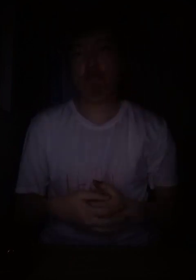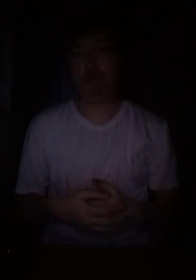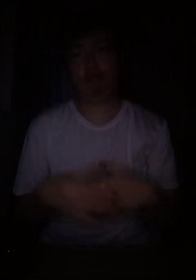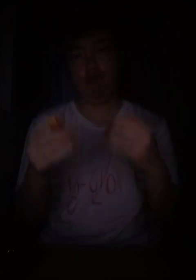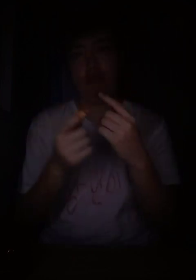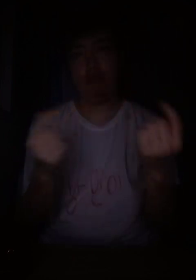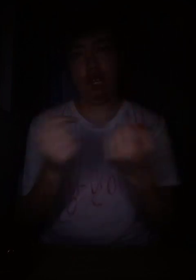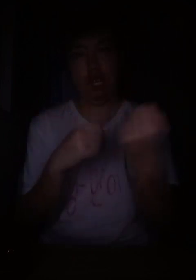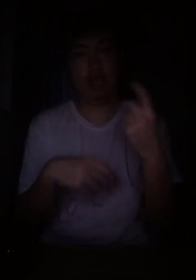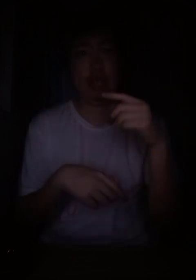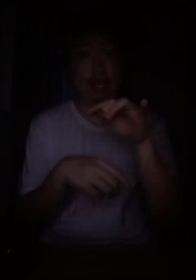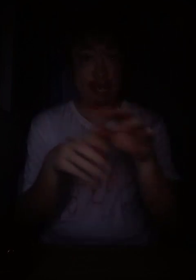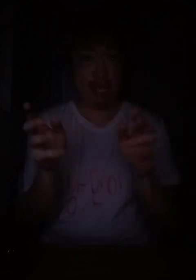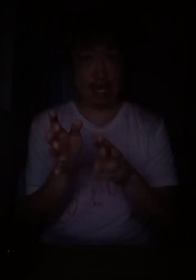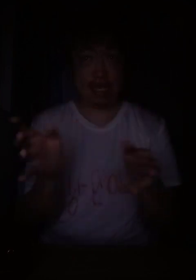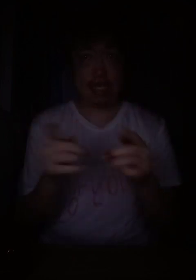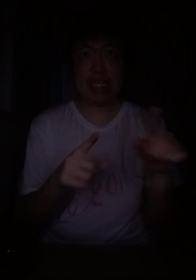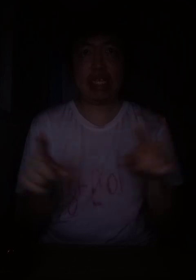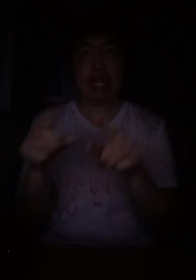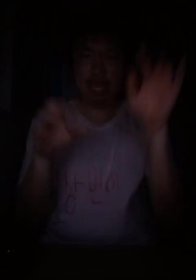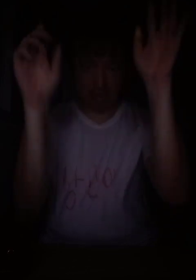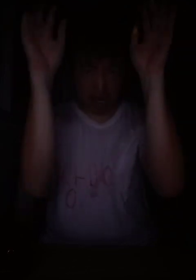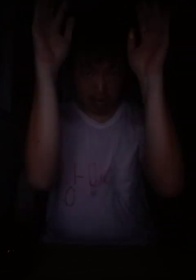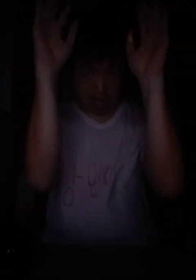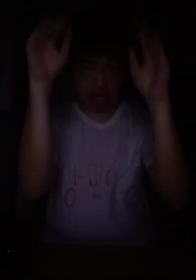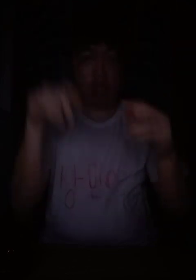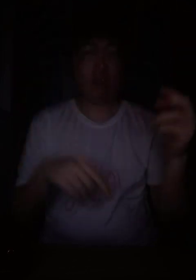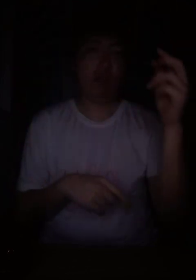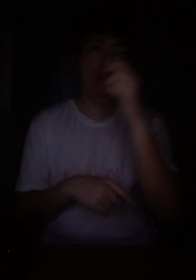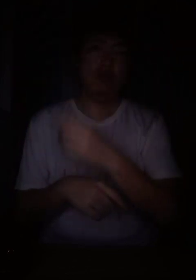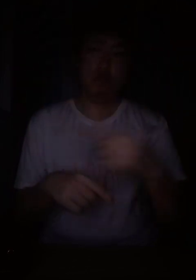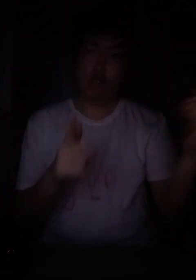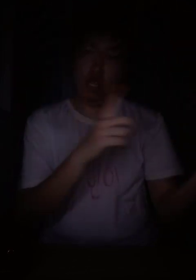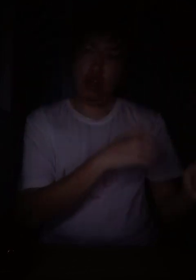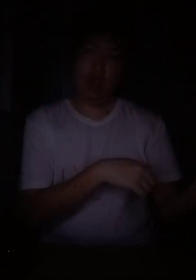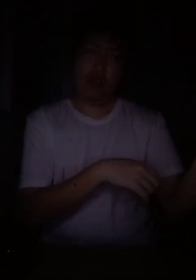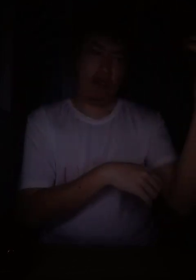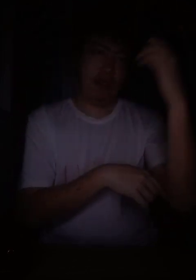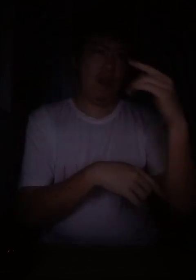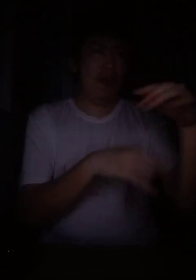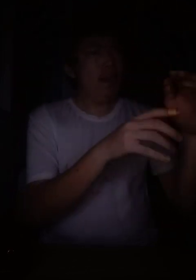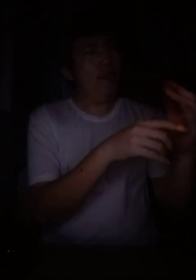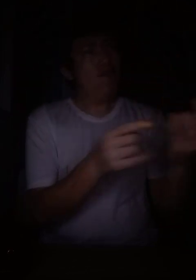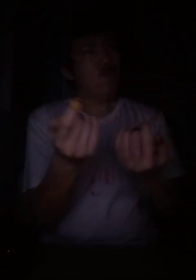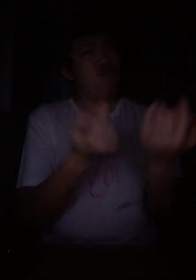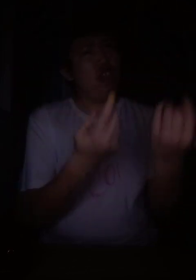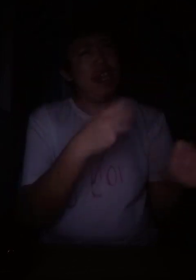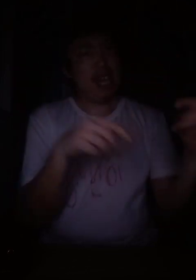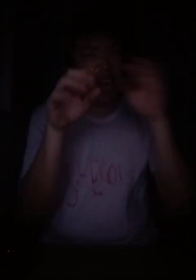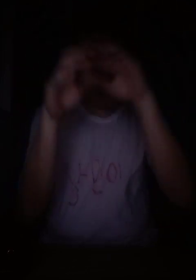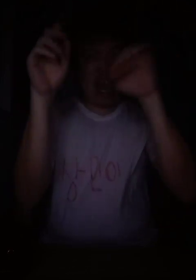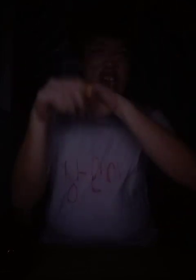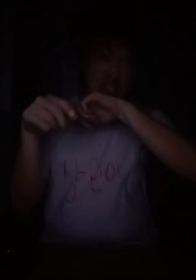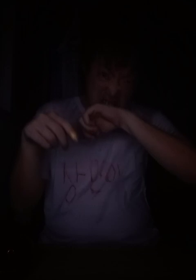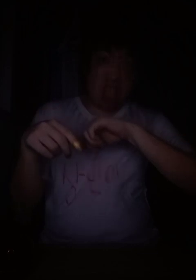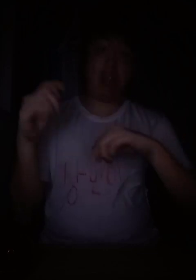공격한 개는 근처 가게에서 키우는 개였는데요. 영상이 확산하면서 여성의 부주의한 행동이 개 물림 사고를 유발했다는 지적과